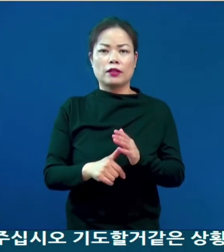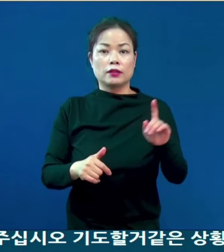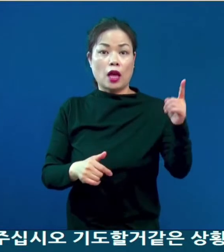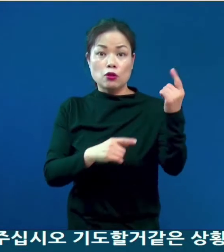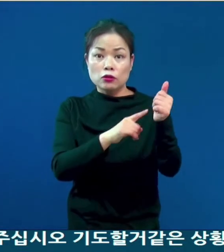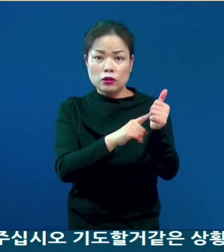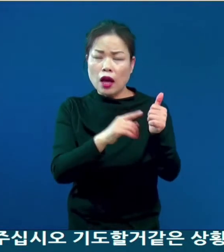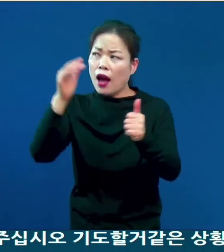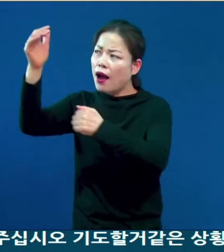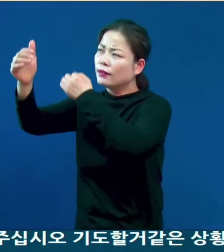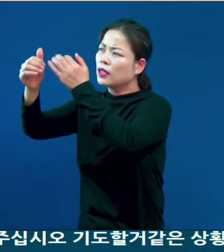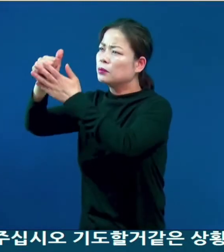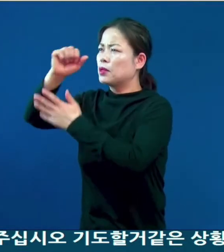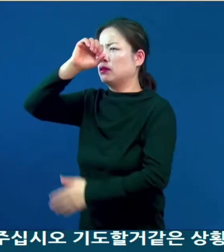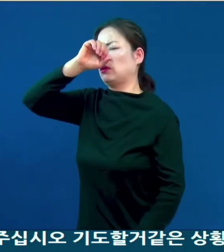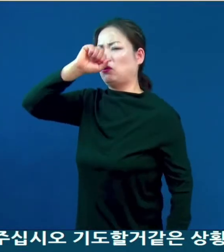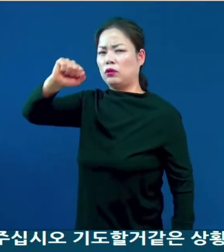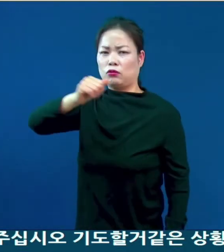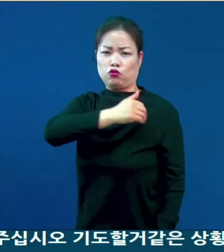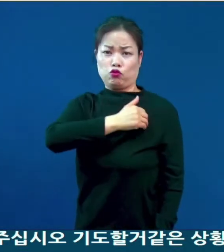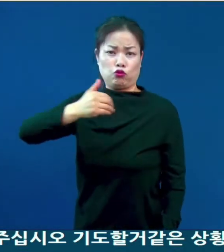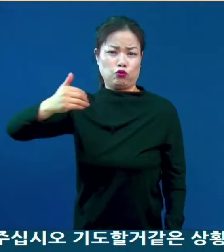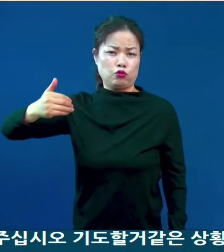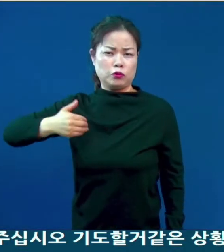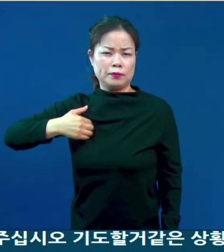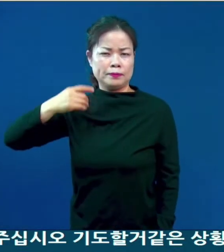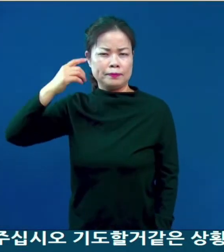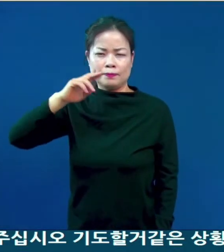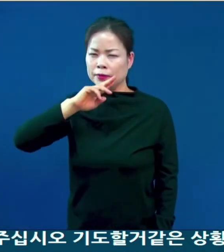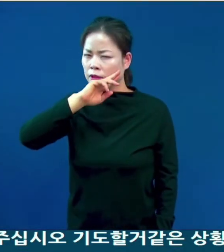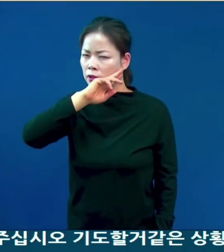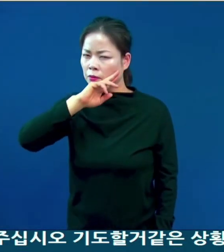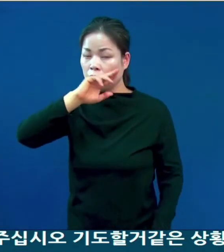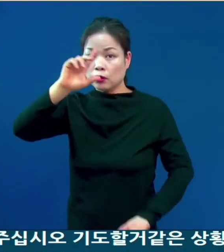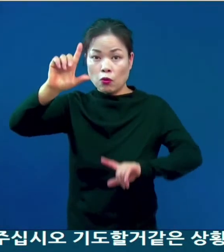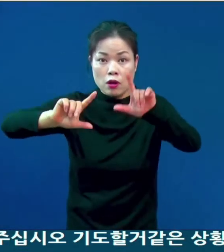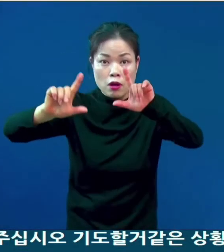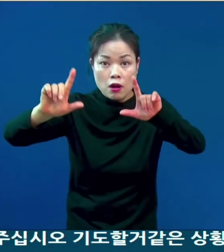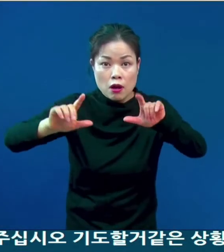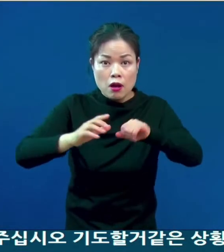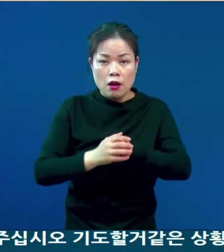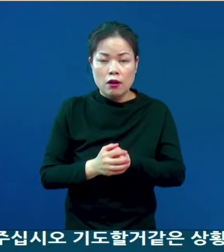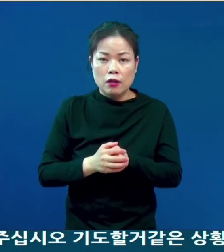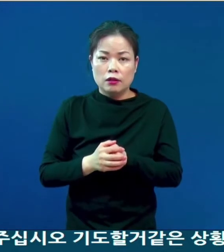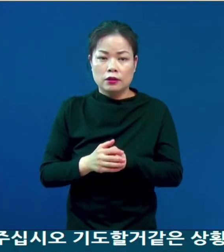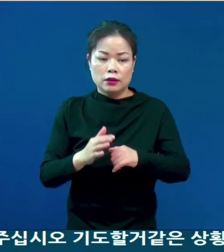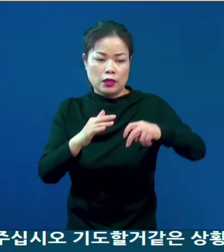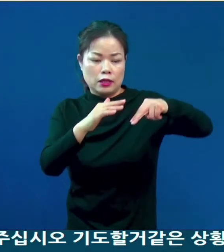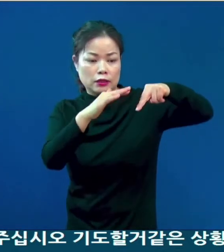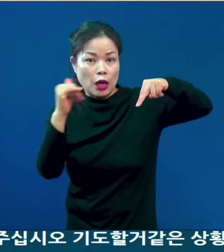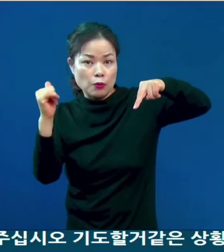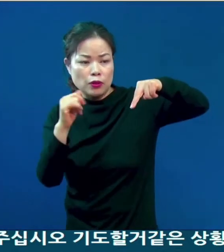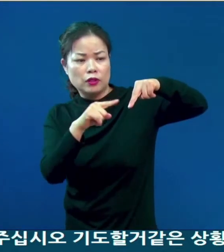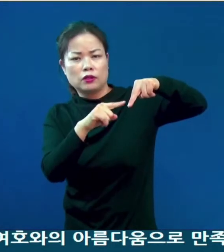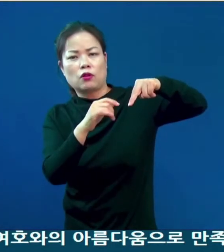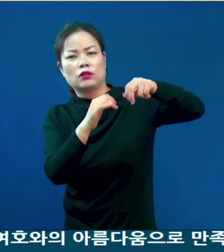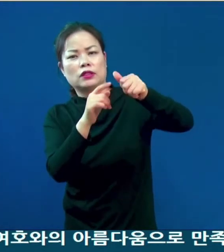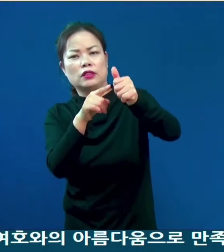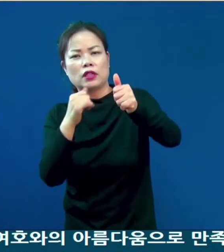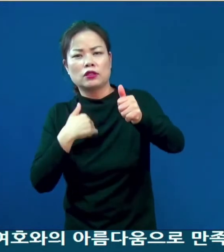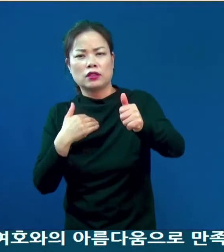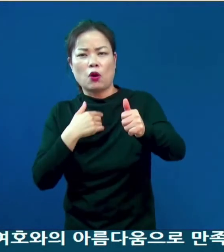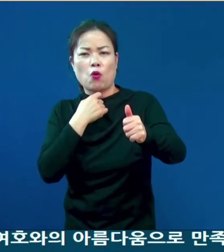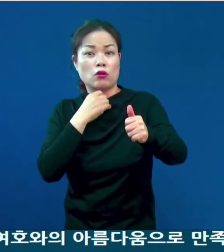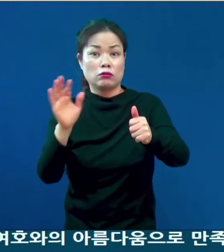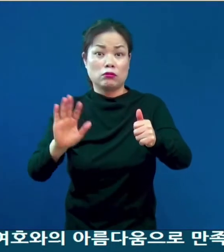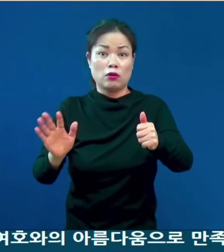다윗은 하나님의 선하심을 충분히 의심할 수 있는 상황에 처해 있었습니다. 사무엘 선지자로부터 자신이